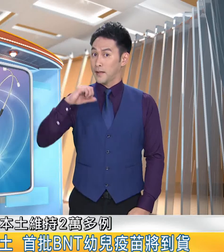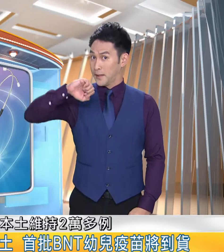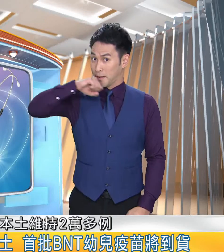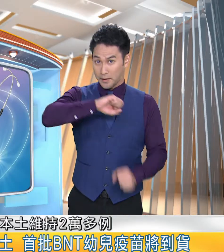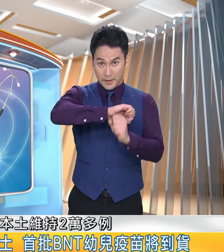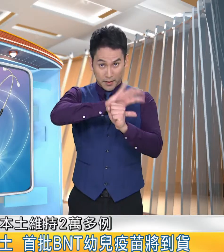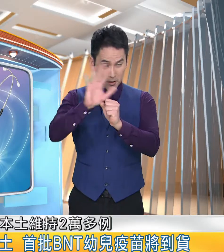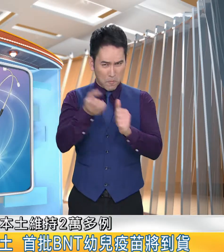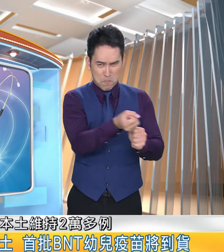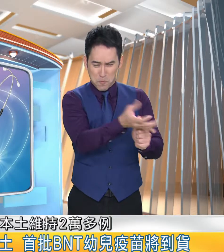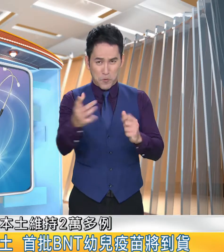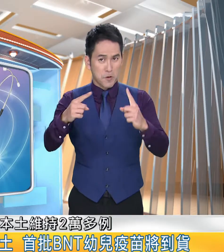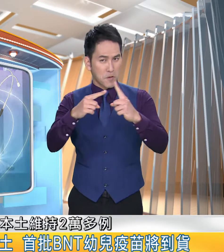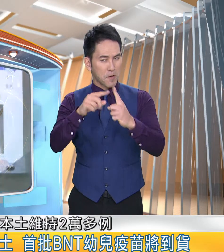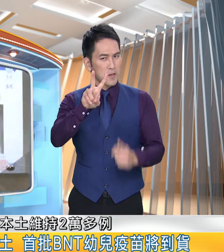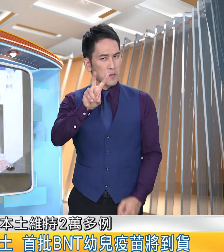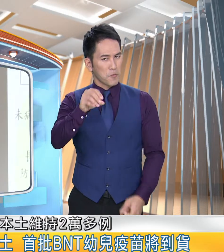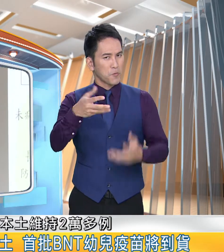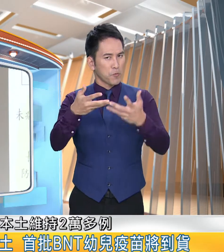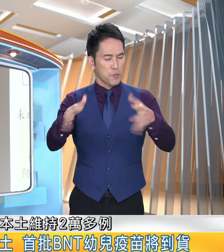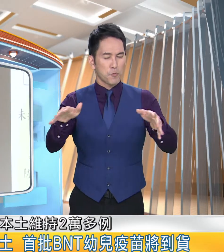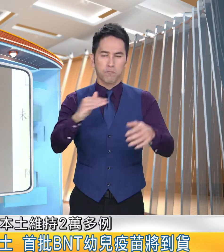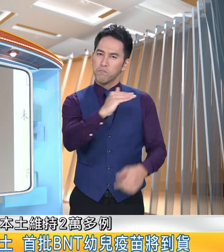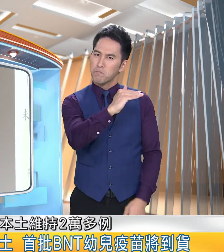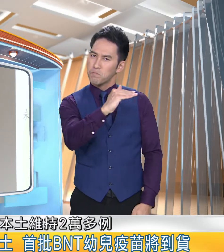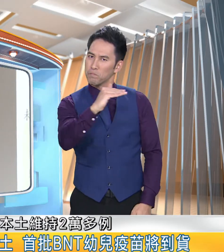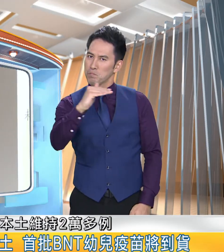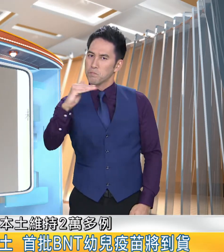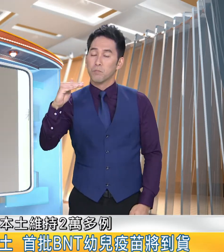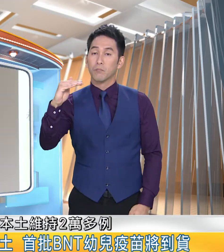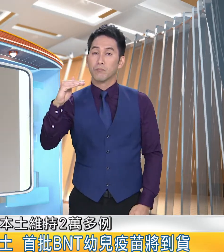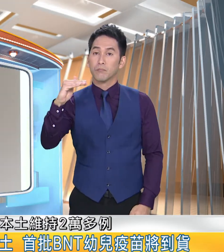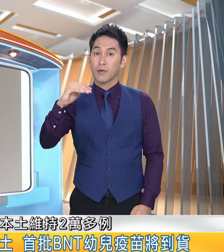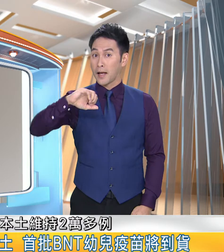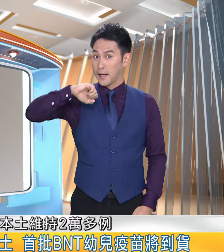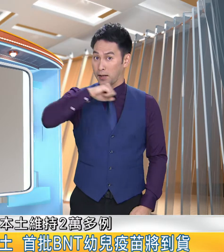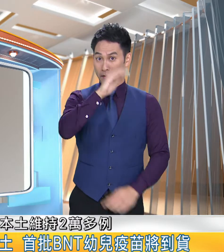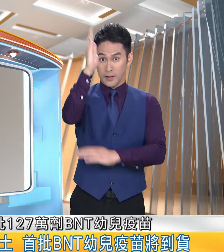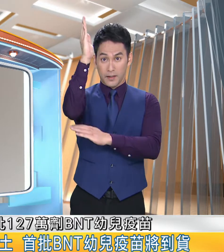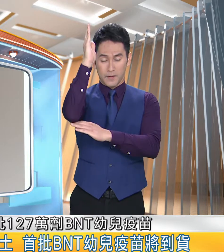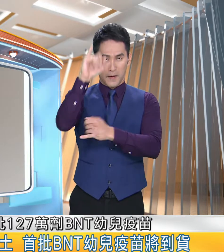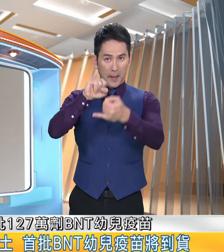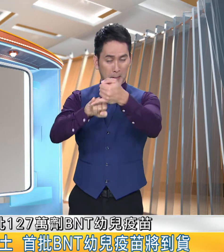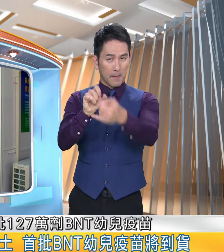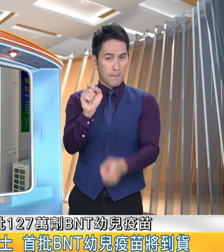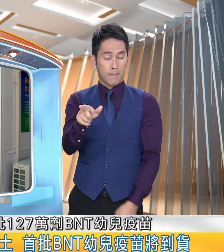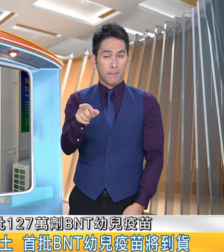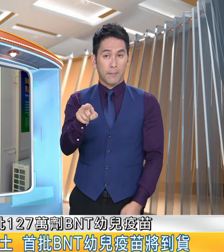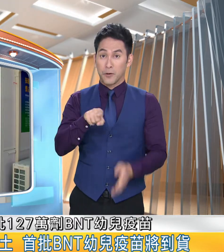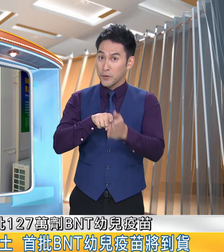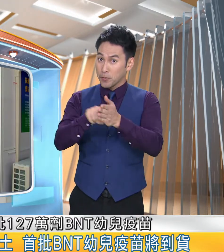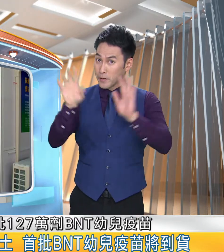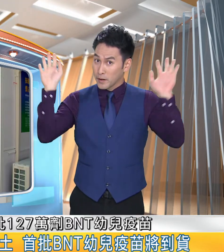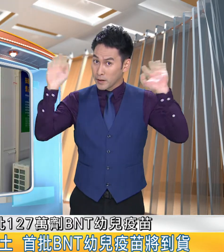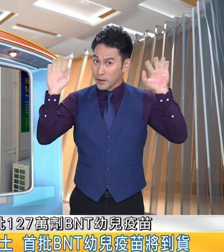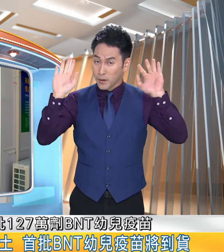关心疫情，新冠本土是维持在20000多例，而我国采购的首批